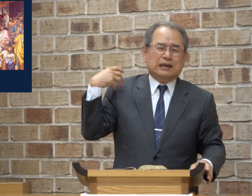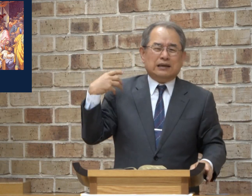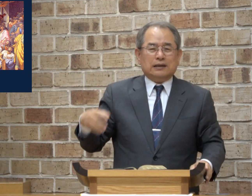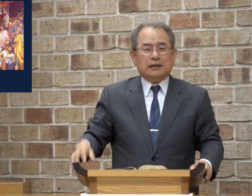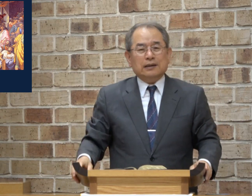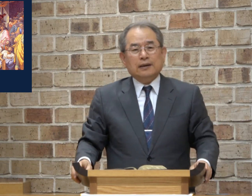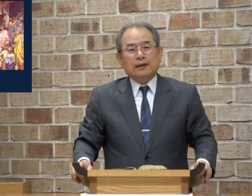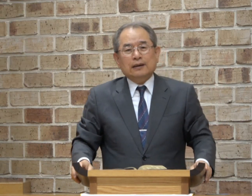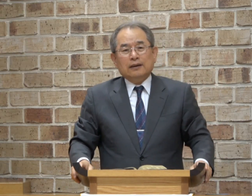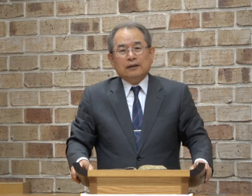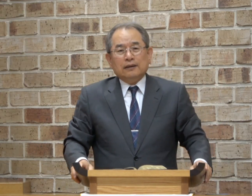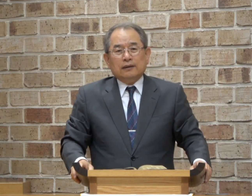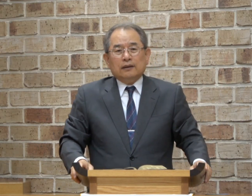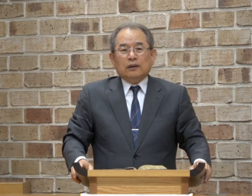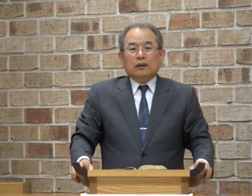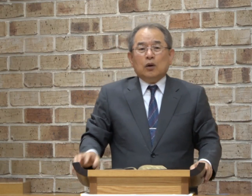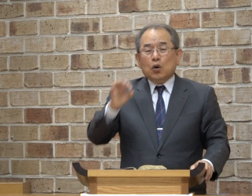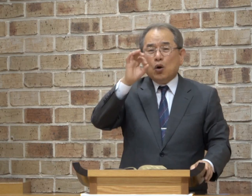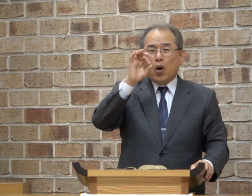그 일에 역할이 되어진다 그런 말씀입니다.